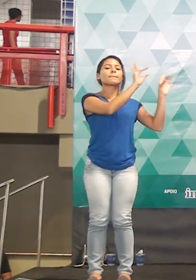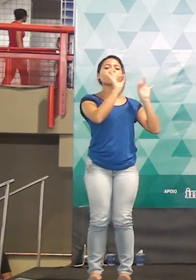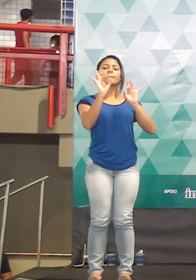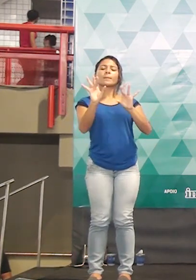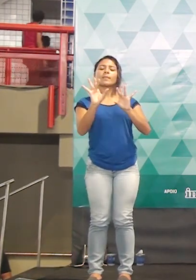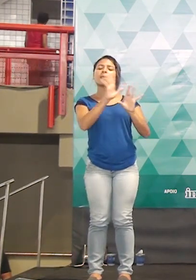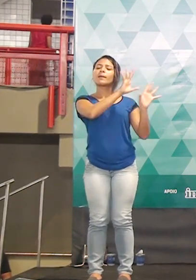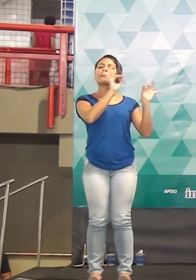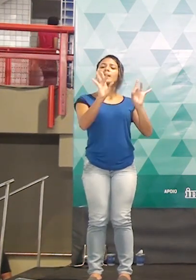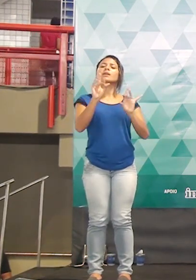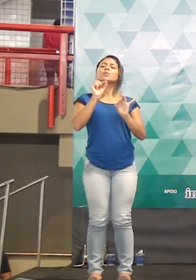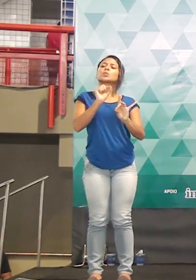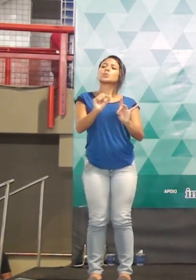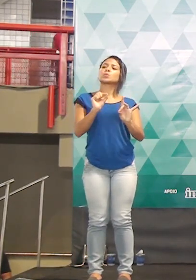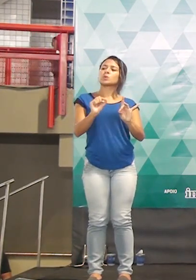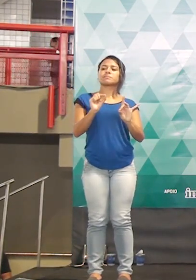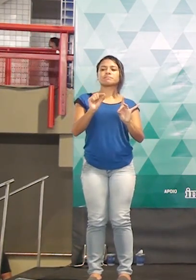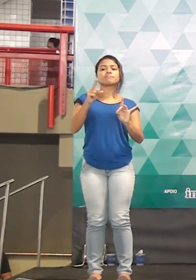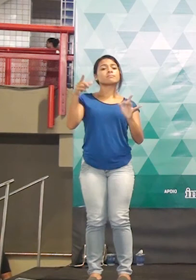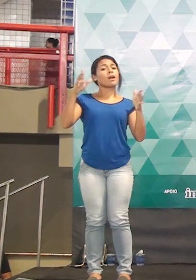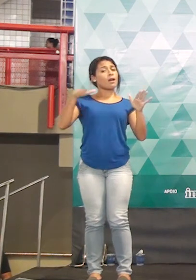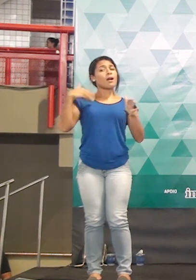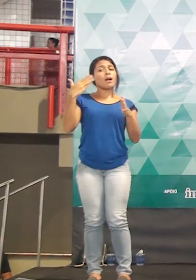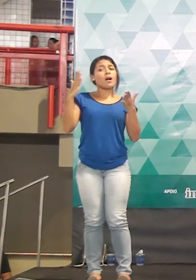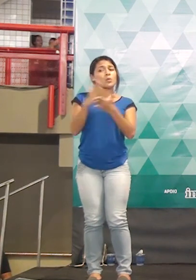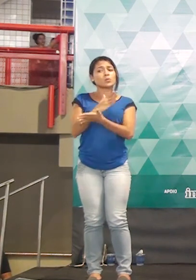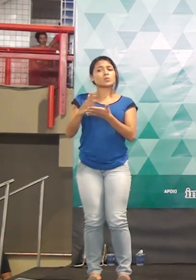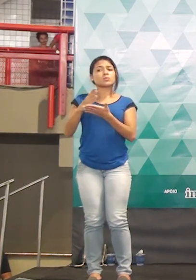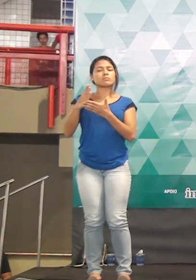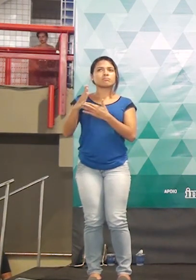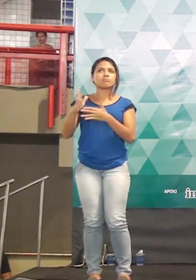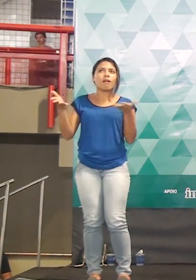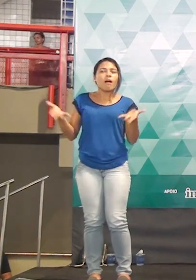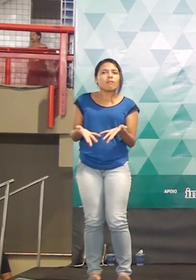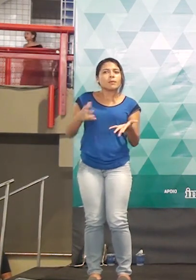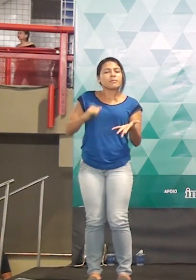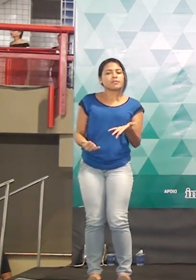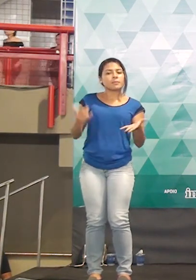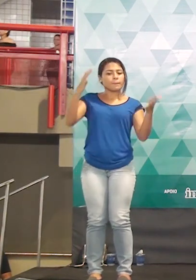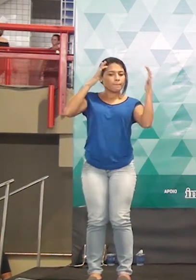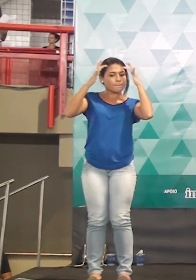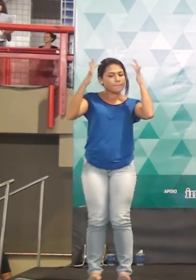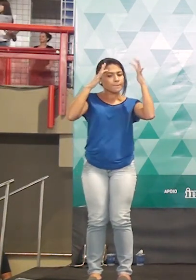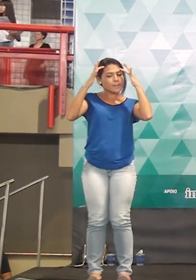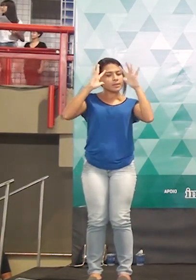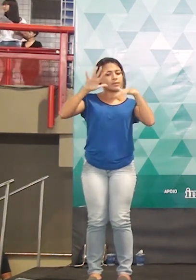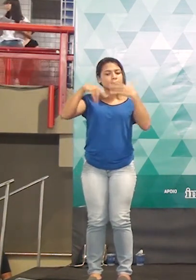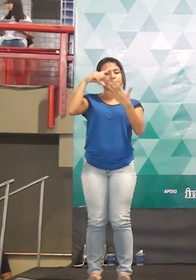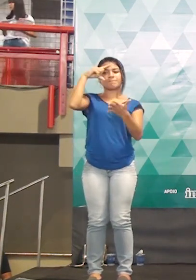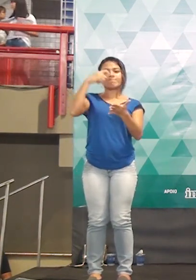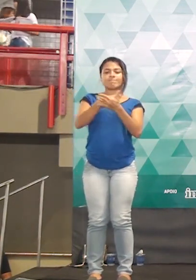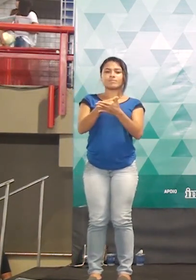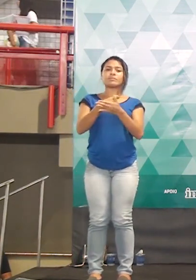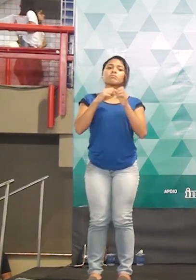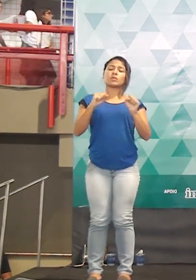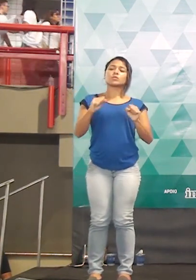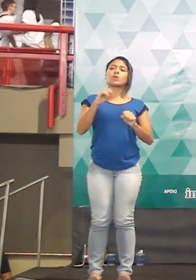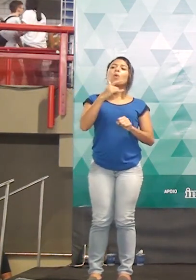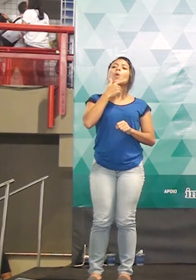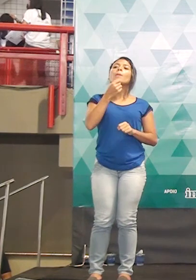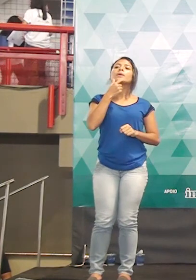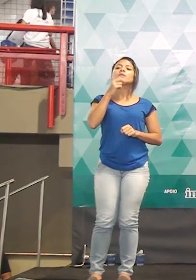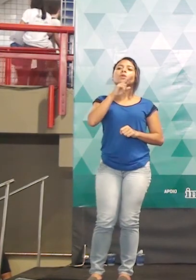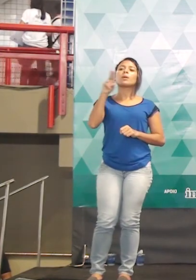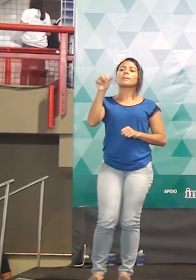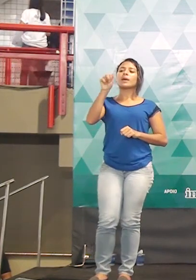tema e diz, toda redação eu vou usar essa. Fiquem à vontade, escolha o filósofo, escolha Aristóteles, que disse que o